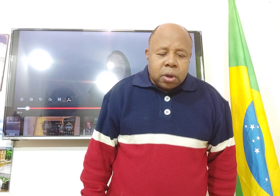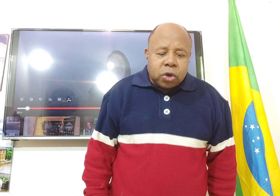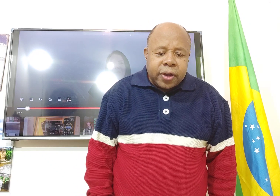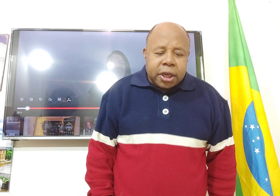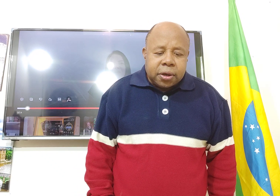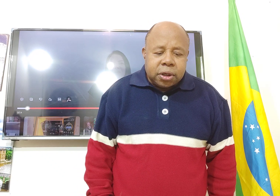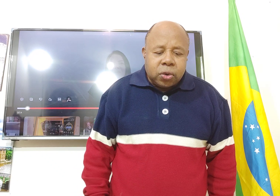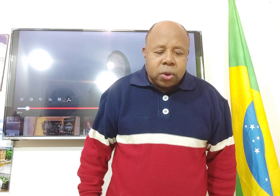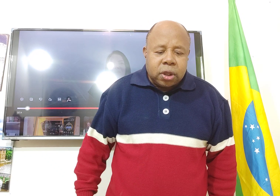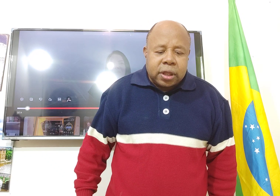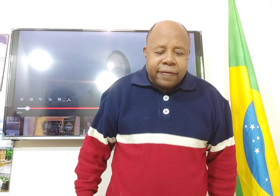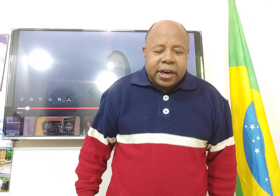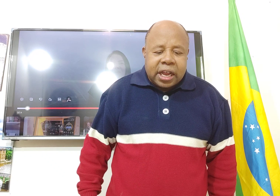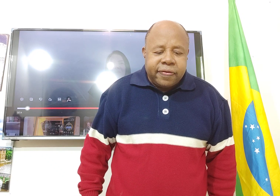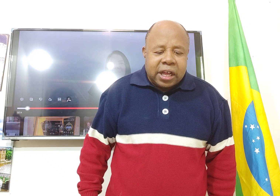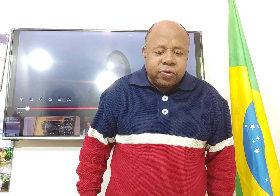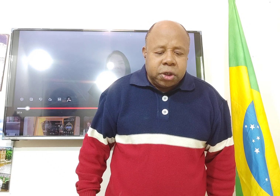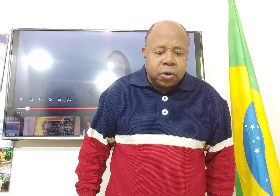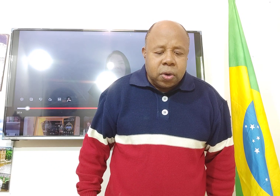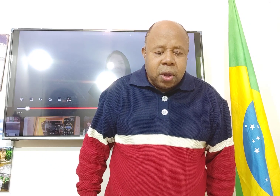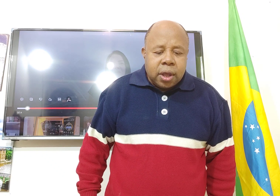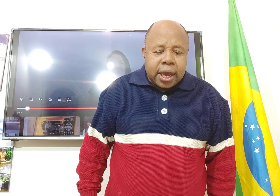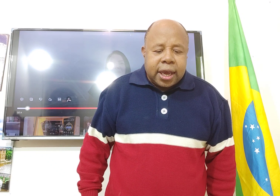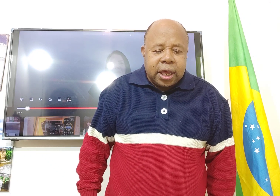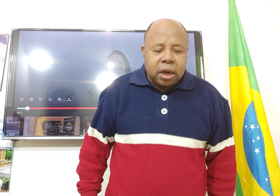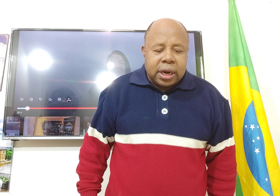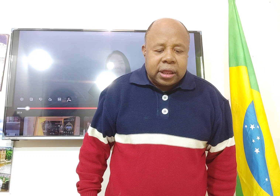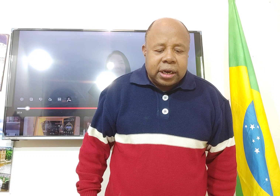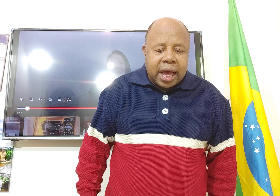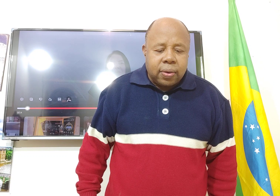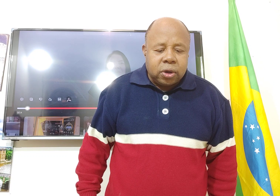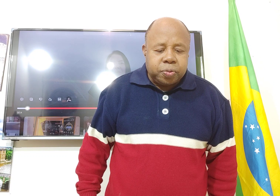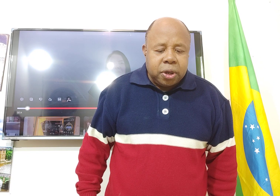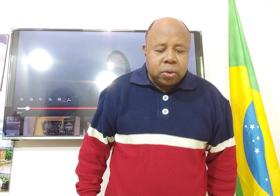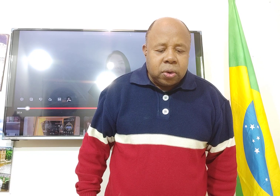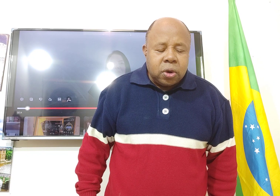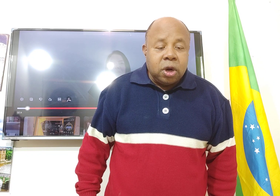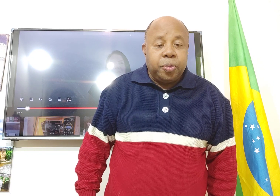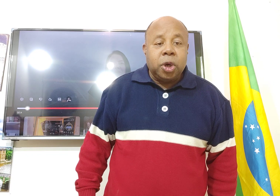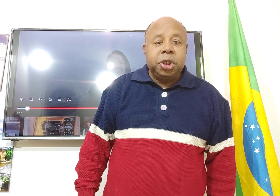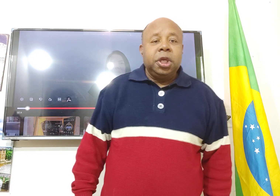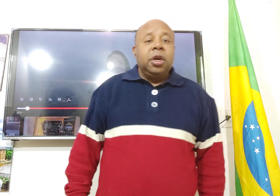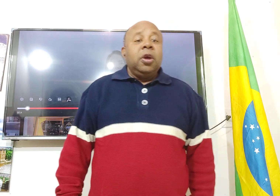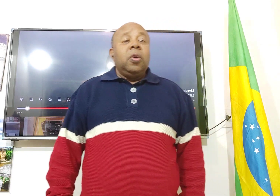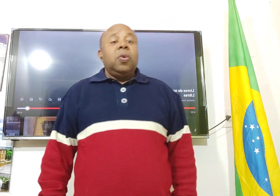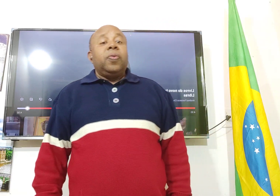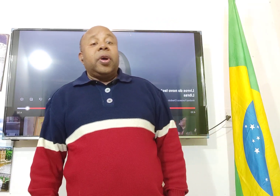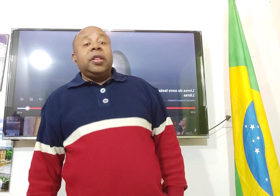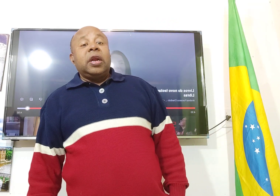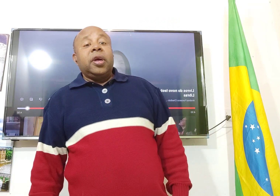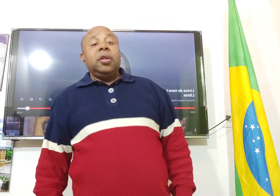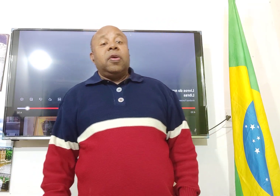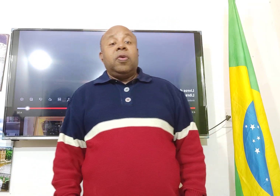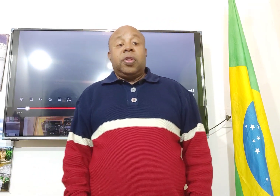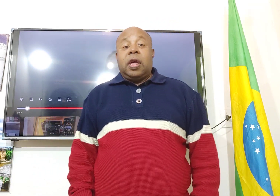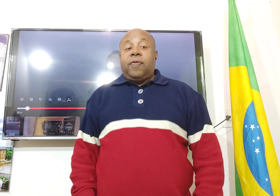Deixa eu ver aqui. Jesus disse, na verdade eu digo, que aquele que não nascer da água e do Espírito não pode entrar no reino de